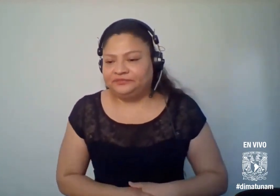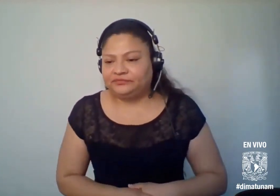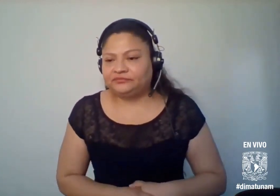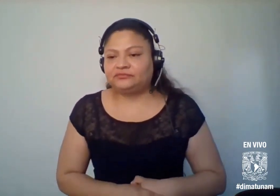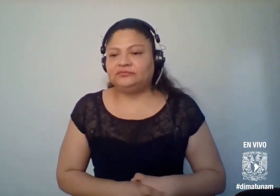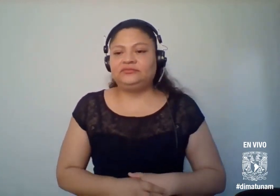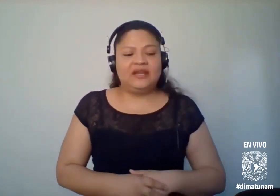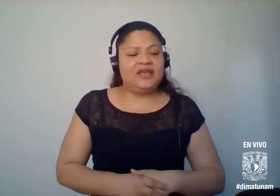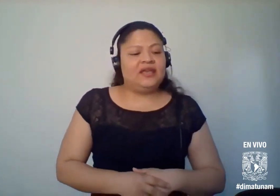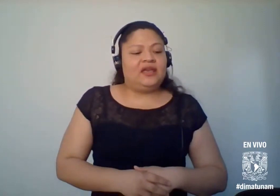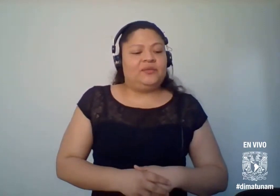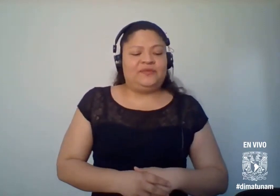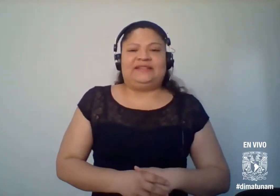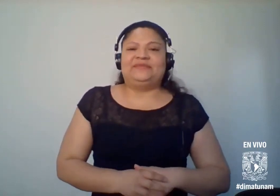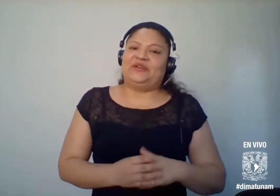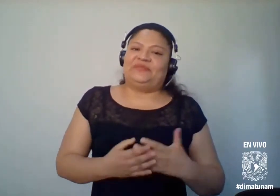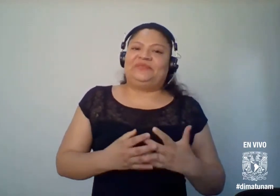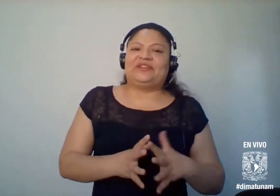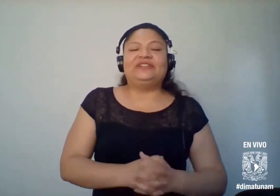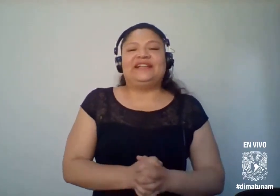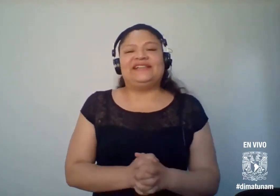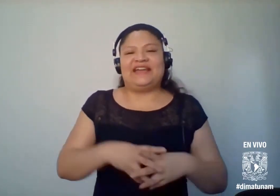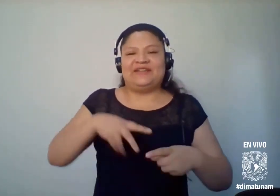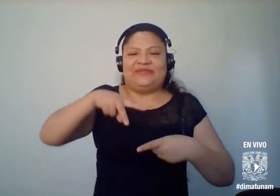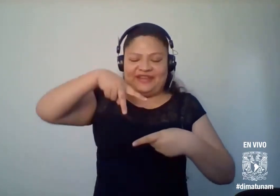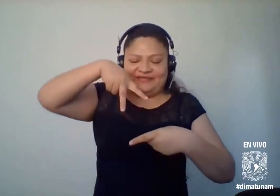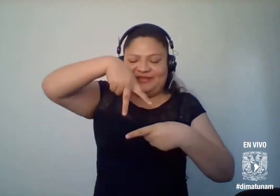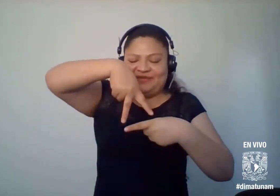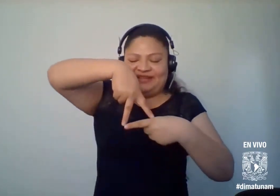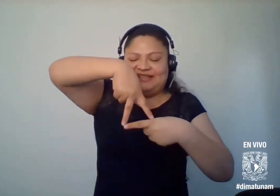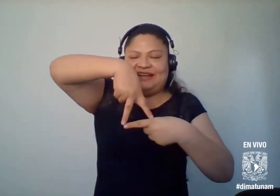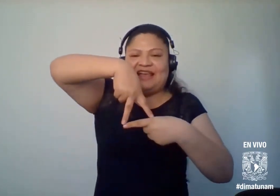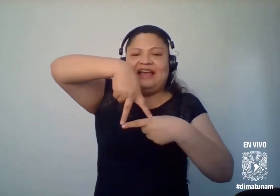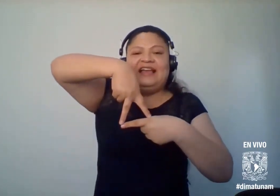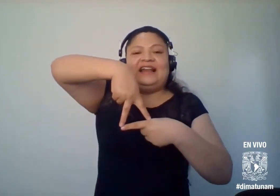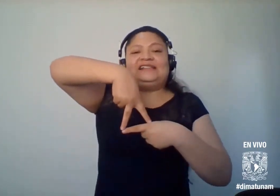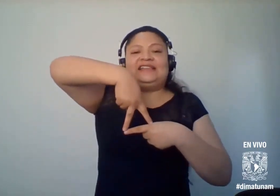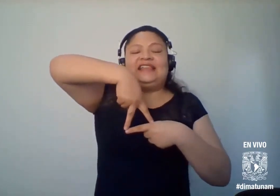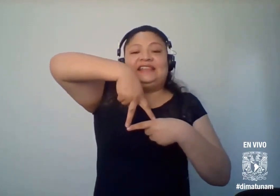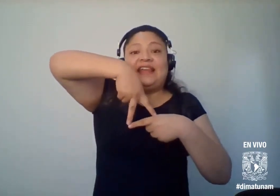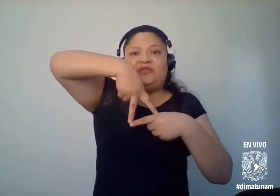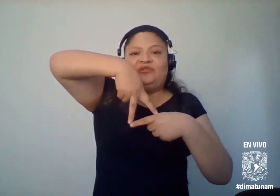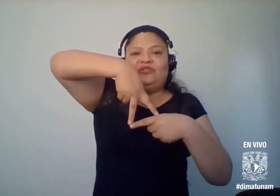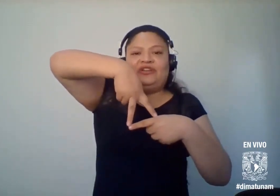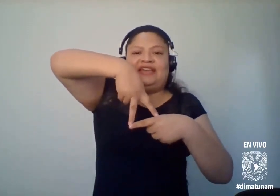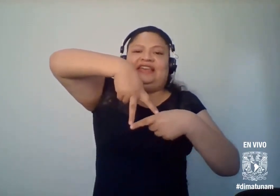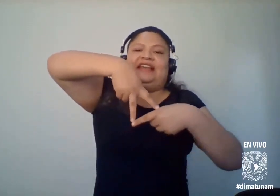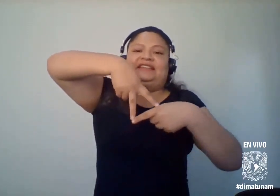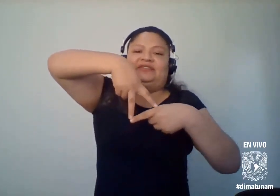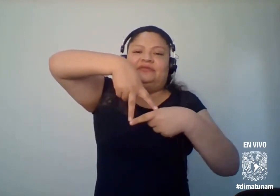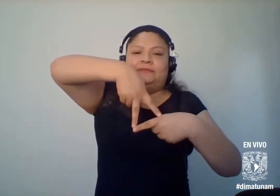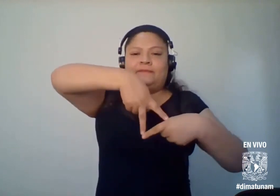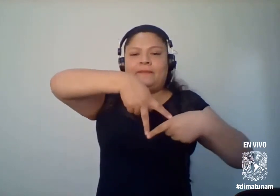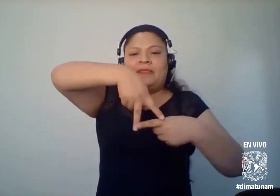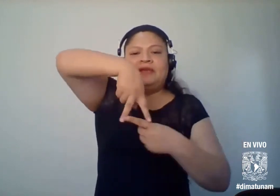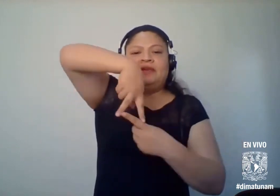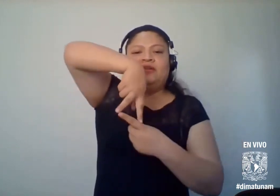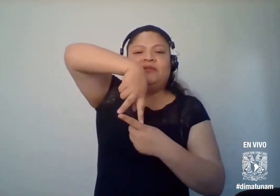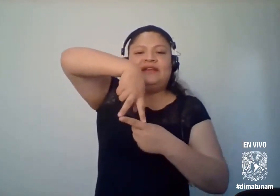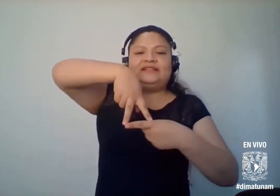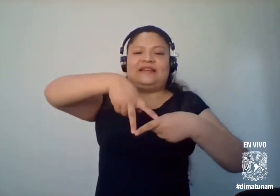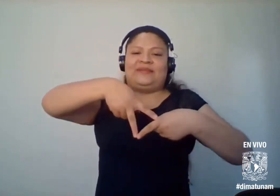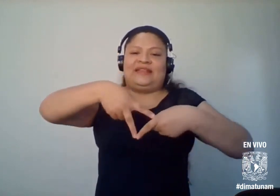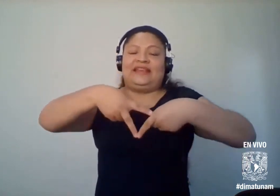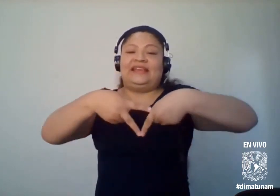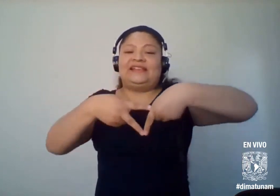significado. Muy bien, bueno, otra seña que podríamos aprender sería la seña de triángulo equilátero.